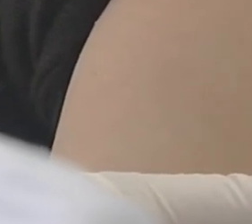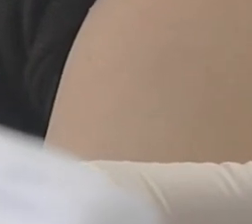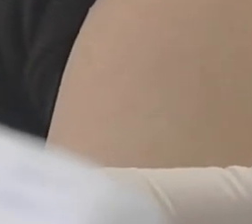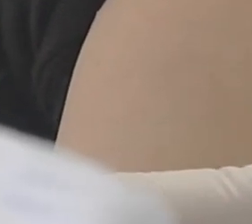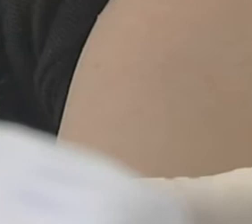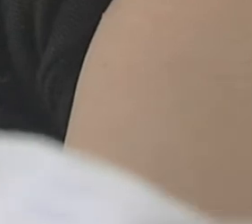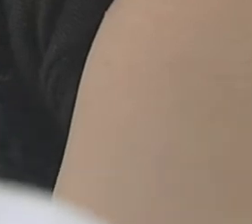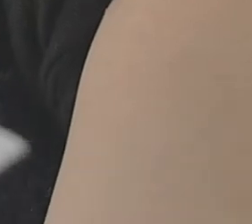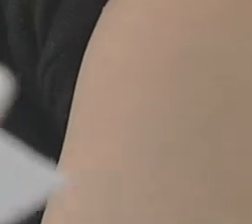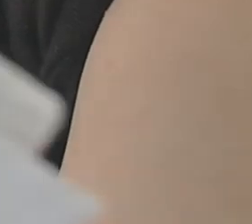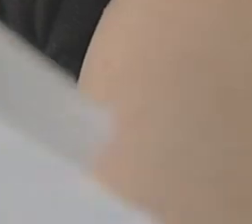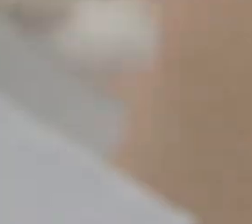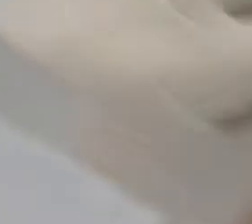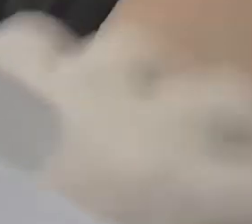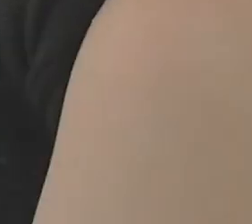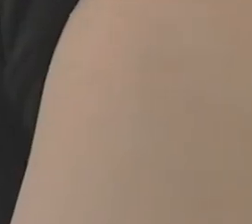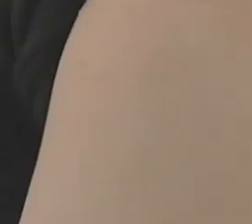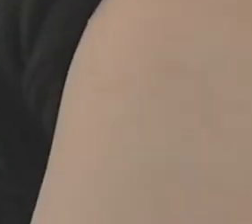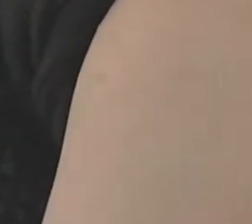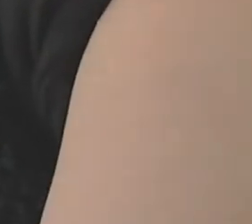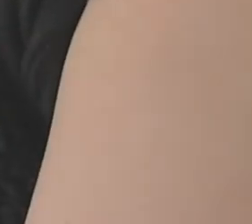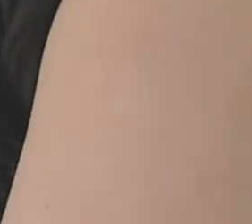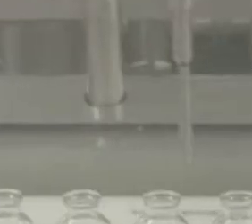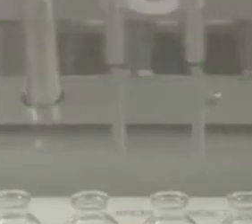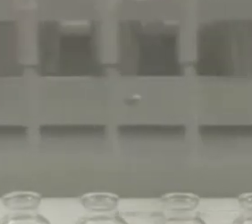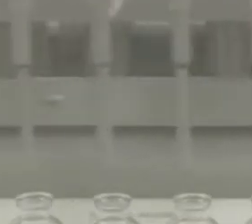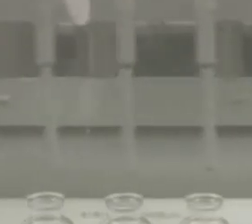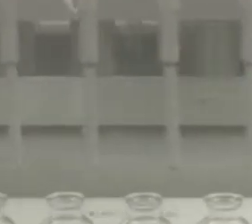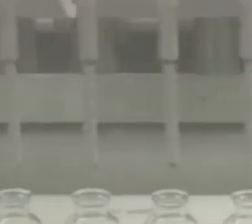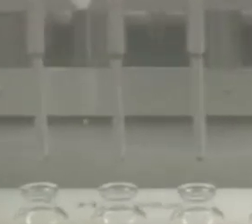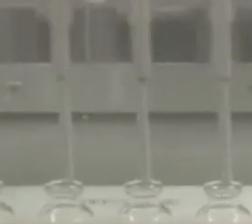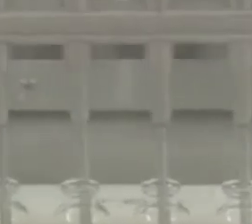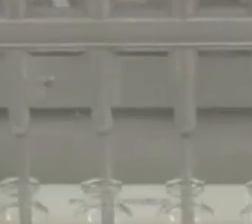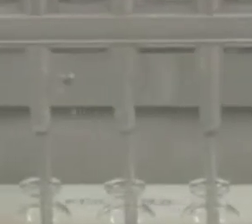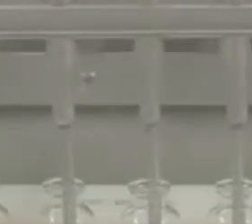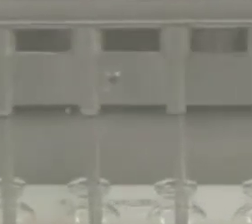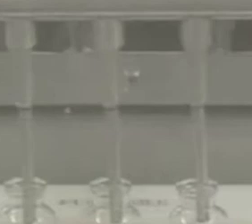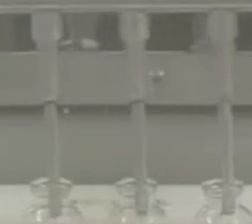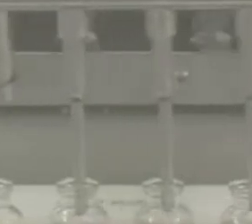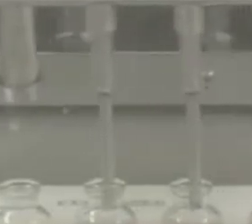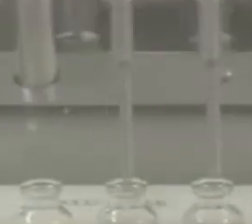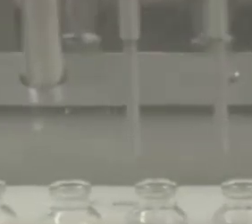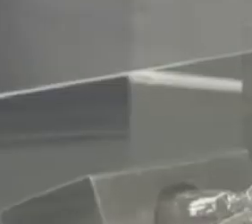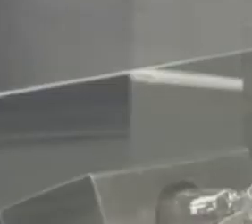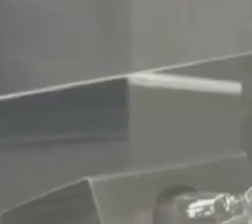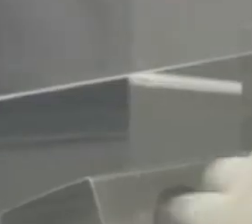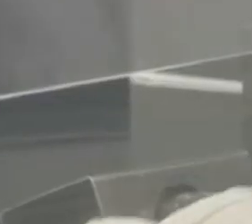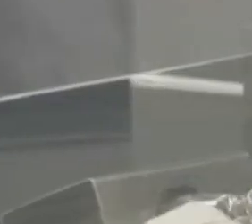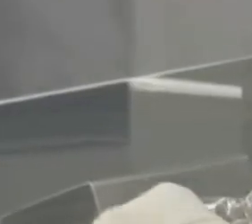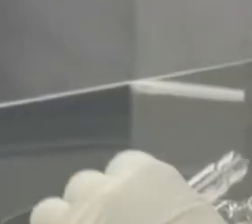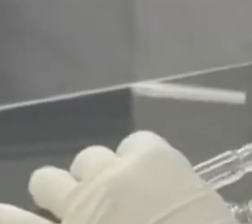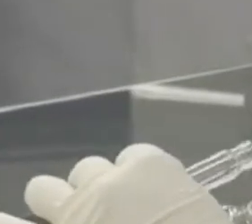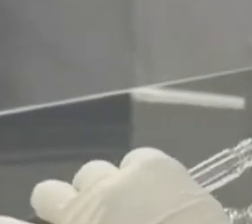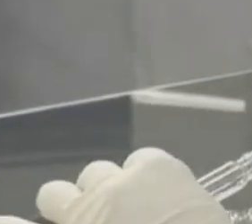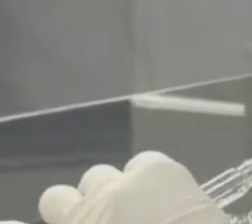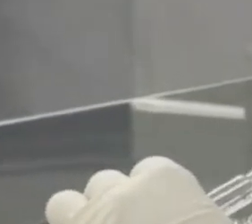più importante, al pari di tutte le altre misure di prevenzione legate a tutte le malattie a